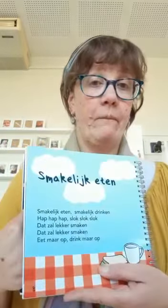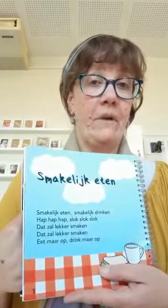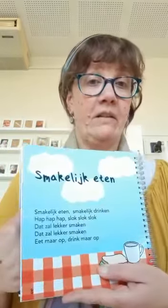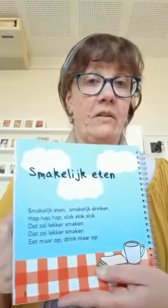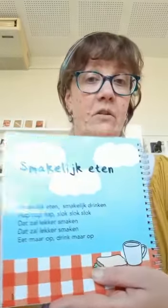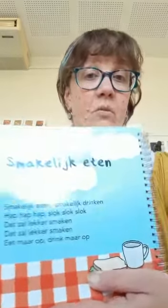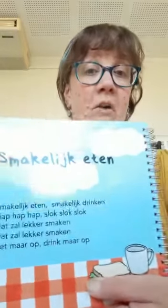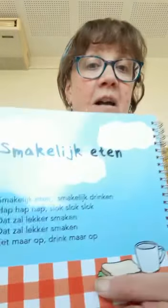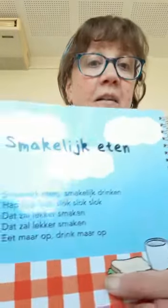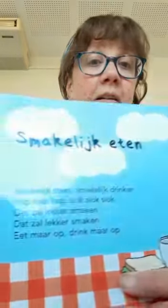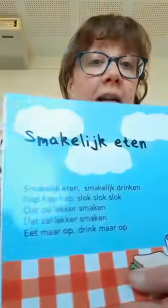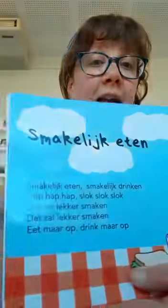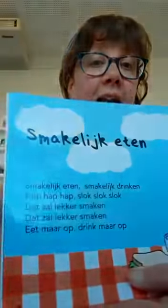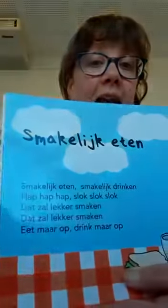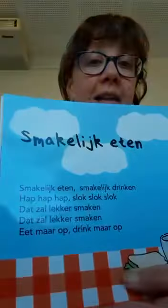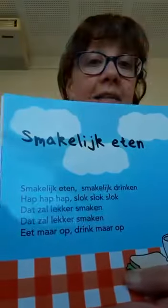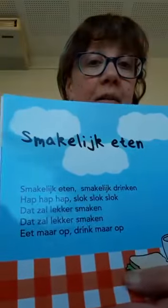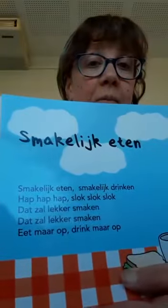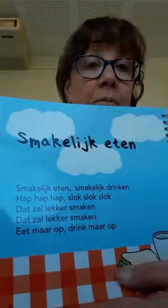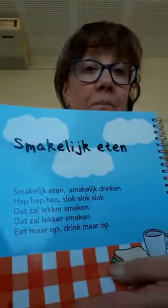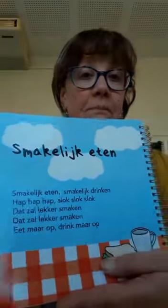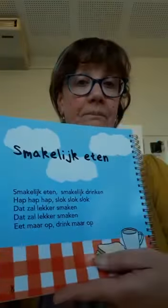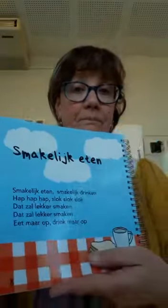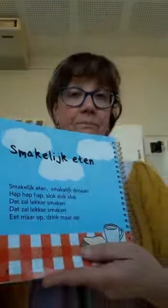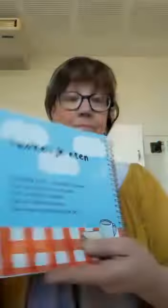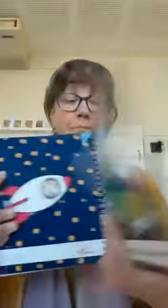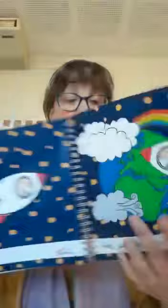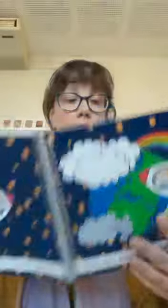met smakelijk eten.